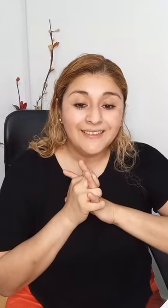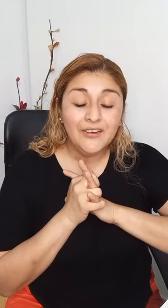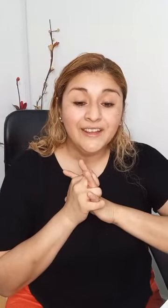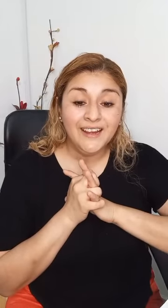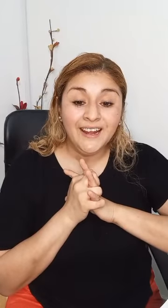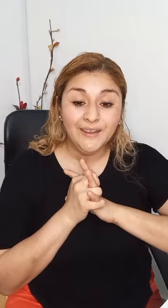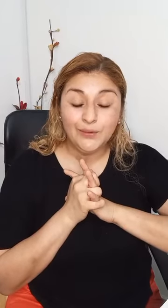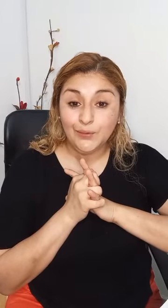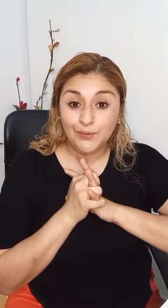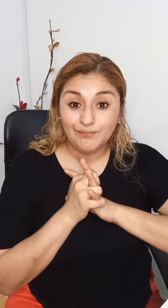Tengo que tener a Jesús. Jesús.